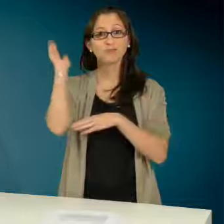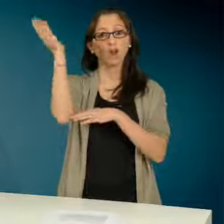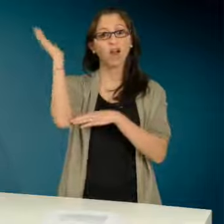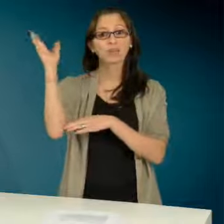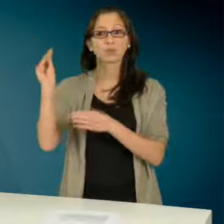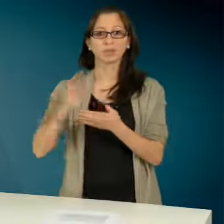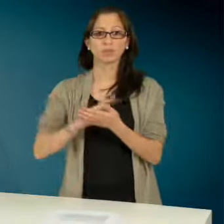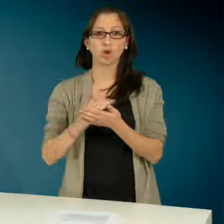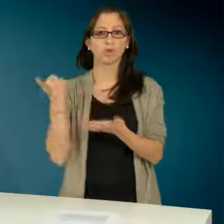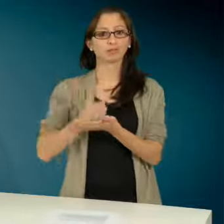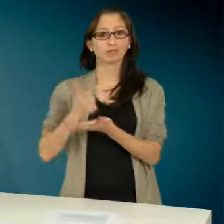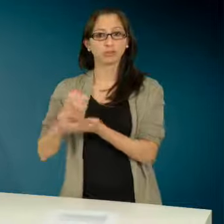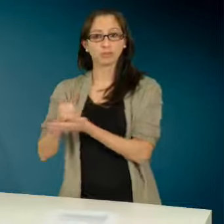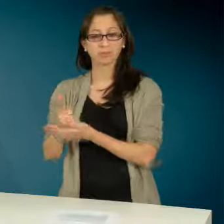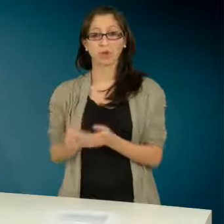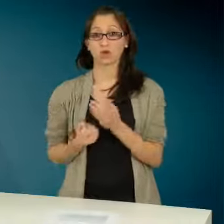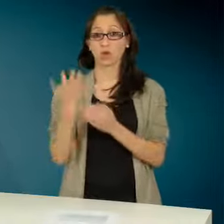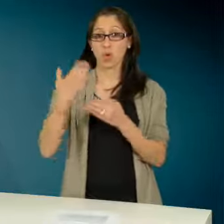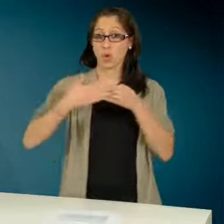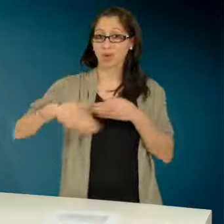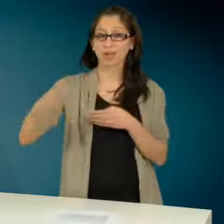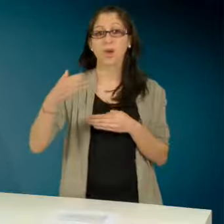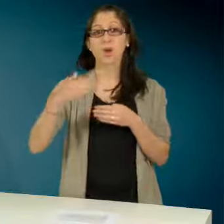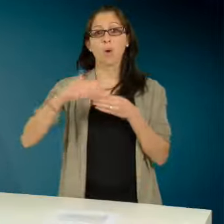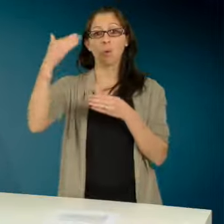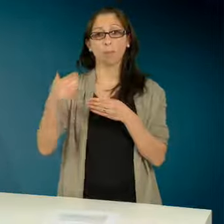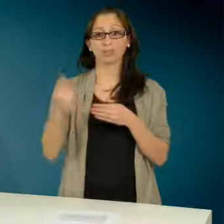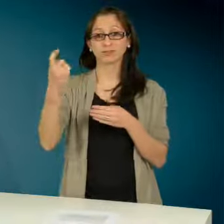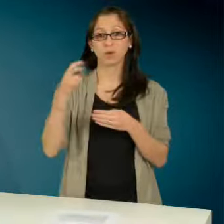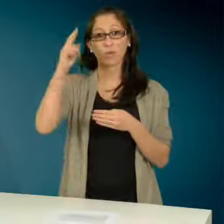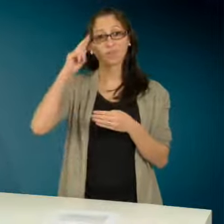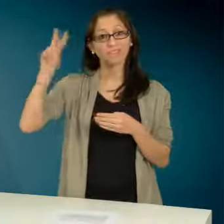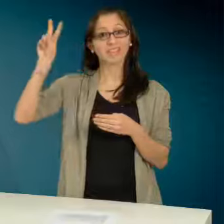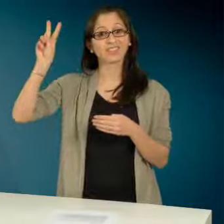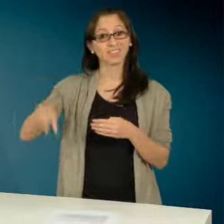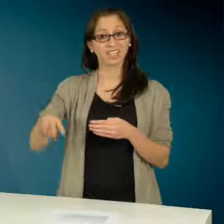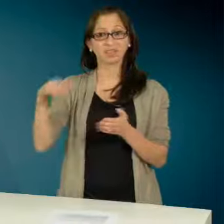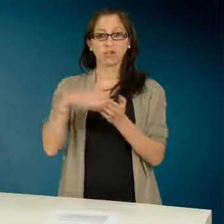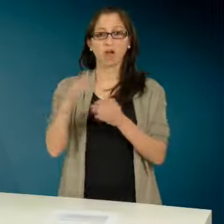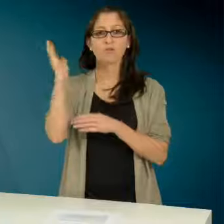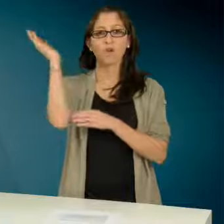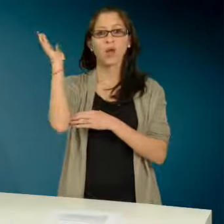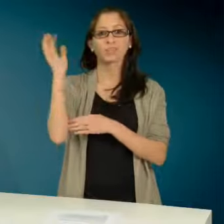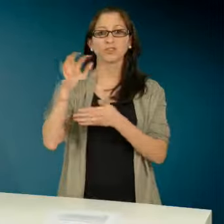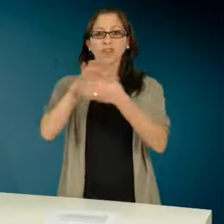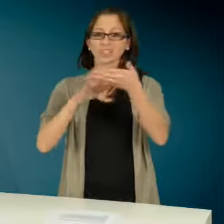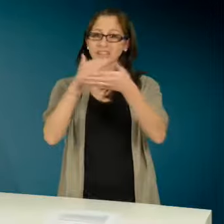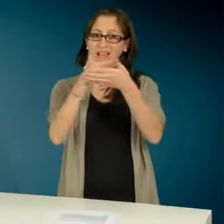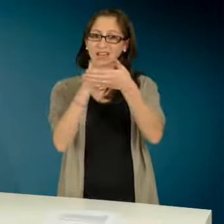in Gebärdensprache angeboten. Neu auf der Homepage der Universität von Wien ist, dass im